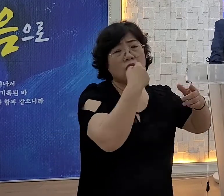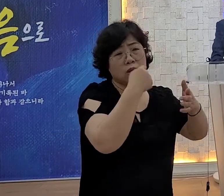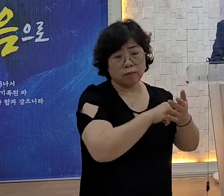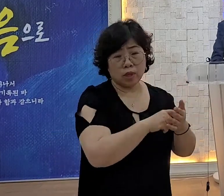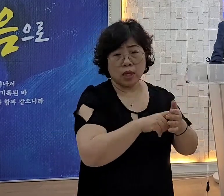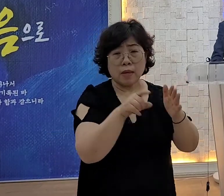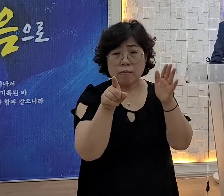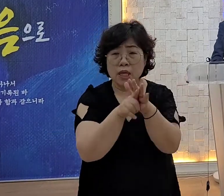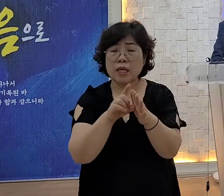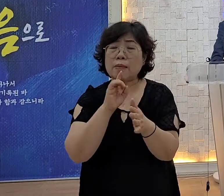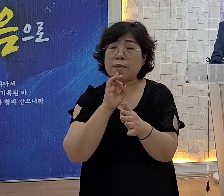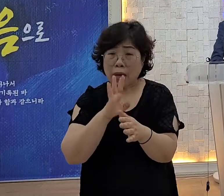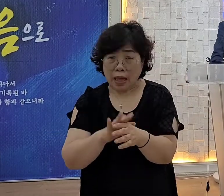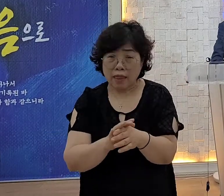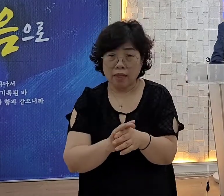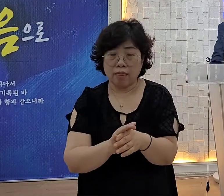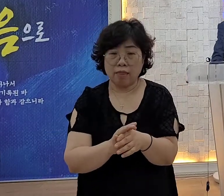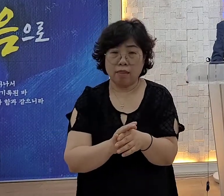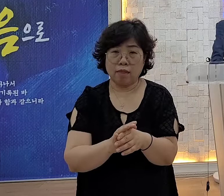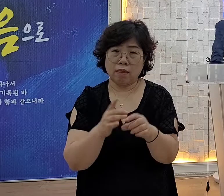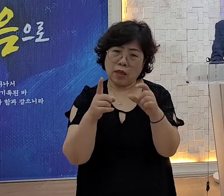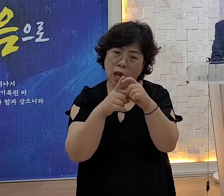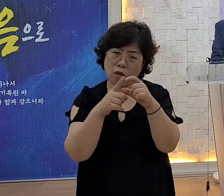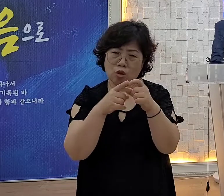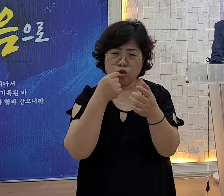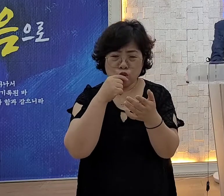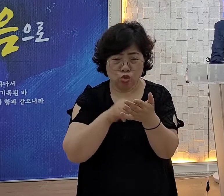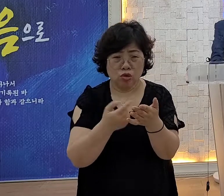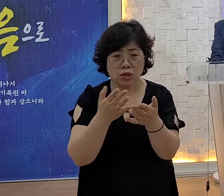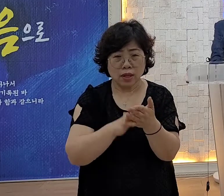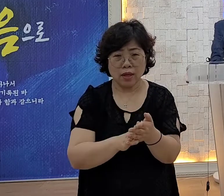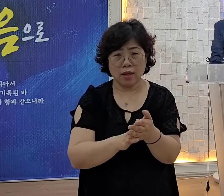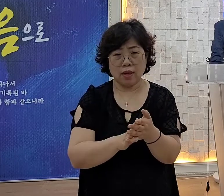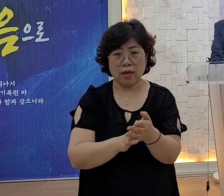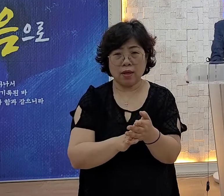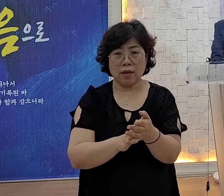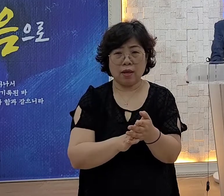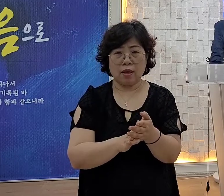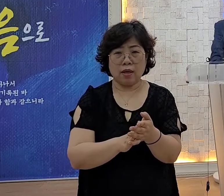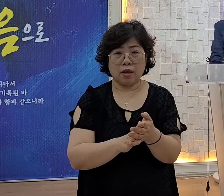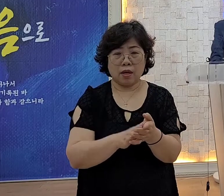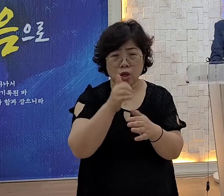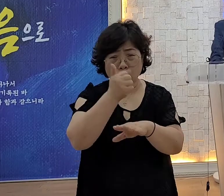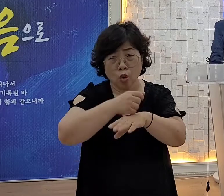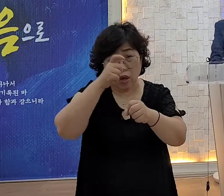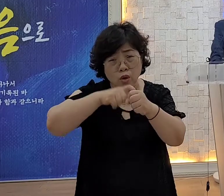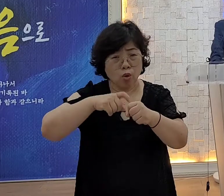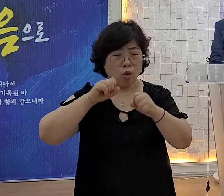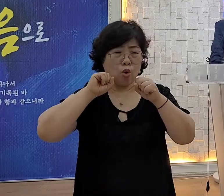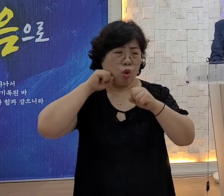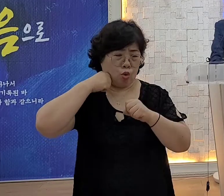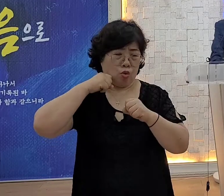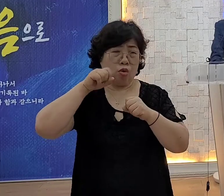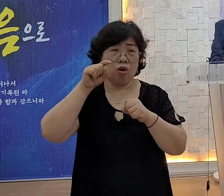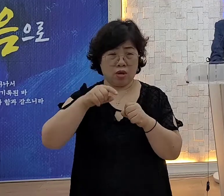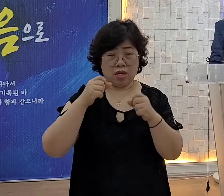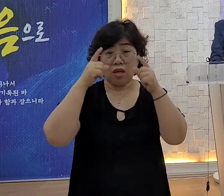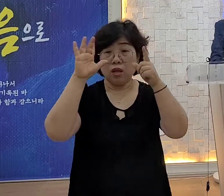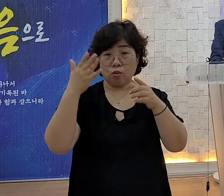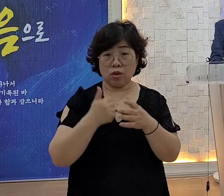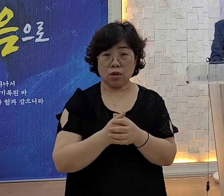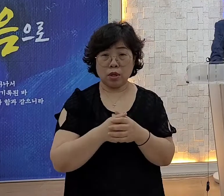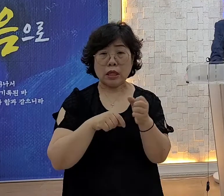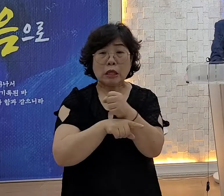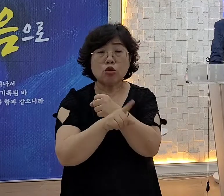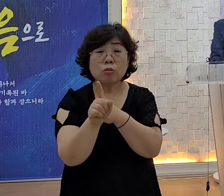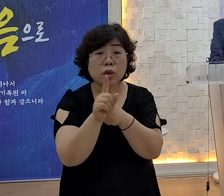믿기만 하면 이 말이 정말 말은 쉬운데 이게 엄청나게 어려운 거구나 라는 것을 깨닫게 됐어요.